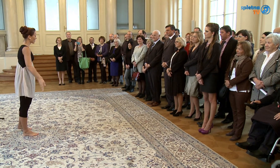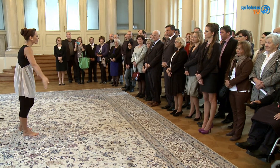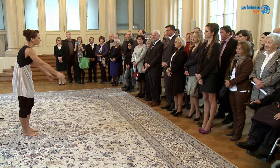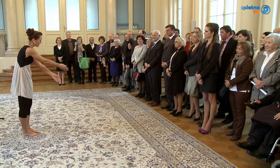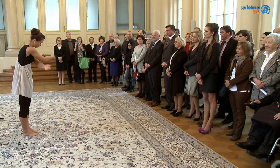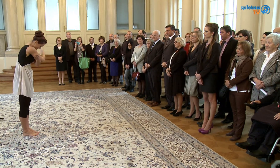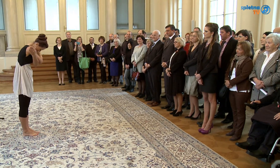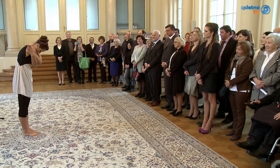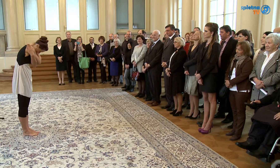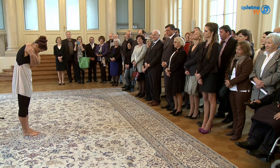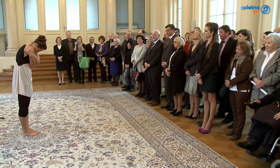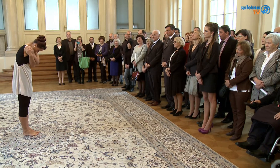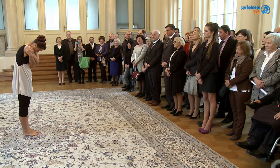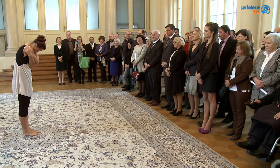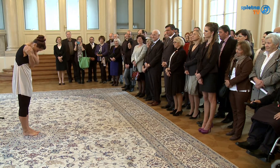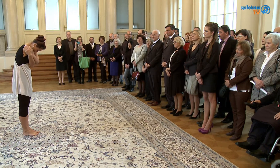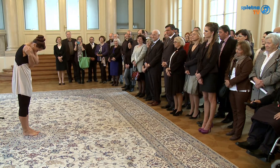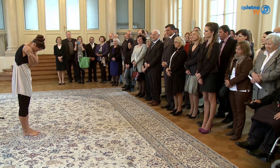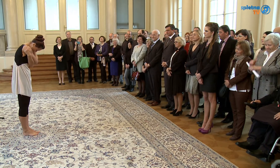tesno objavim.